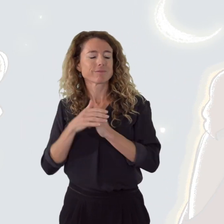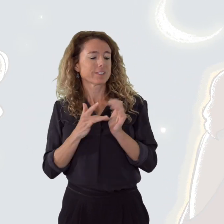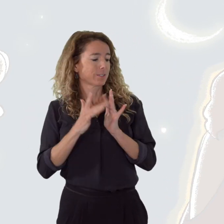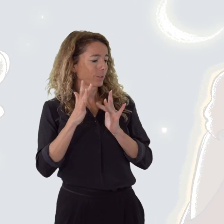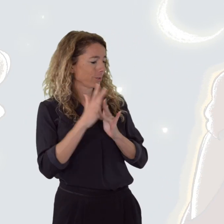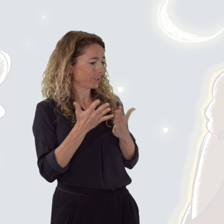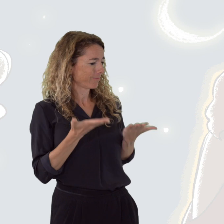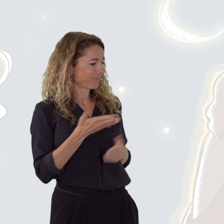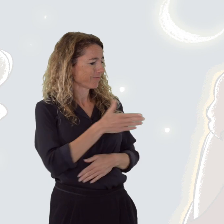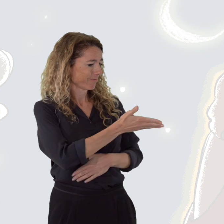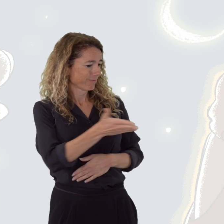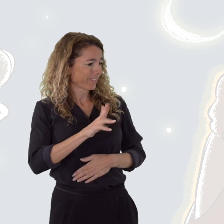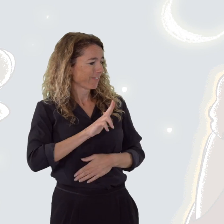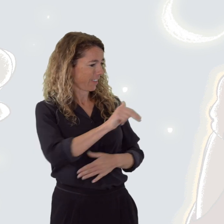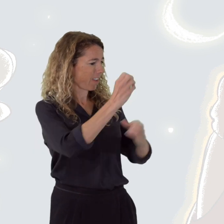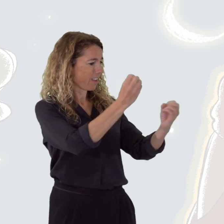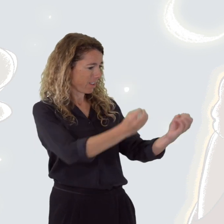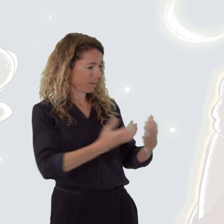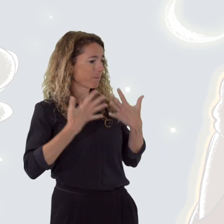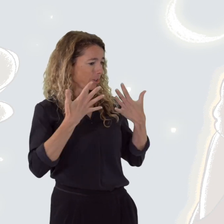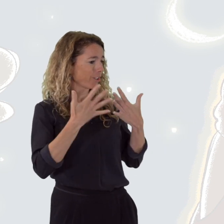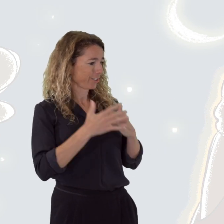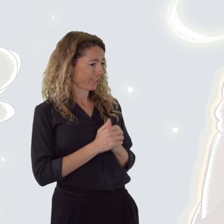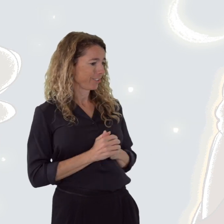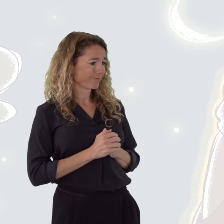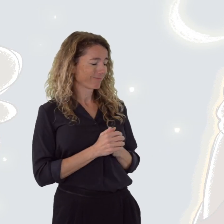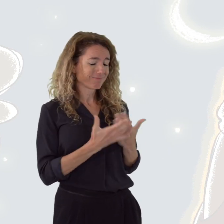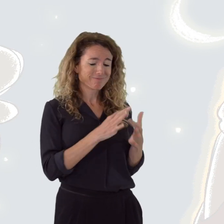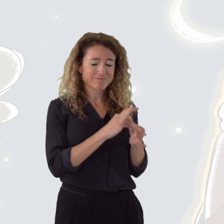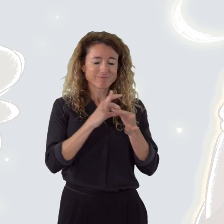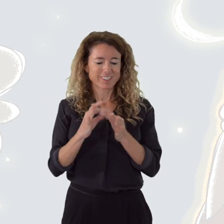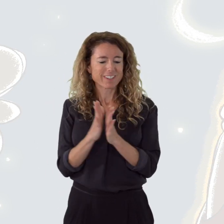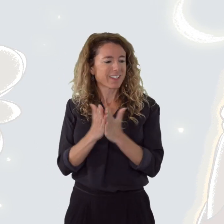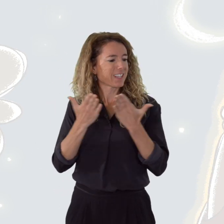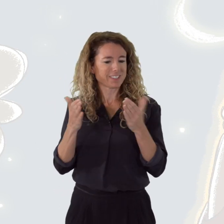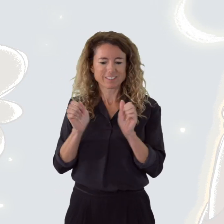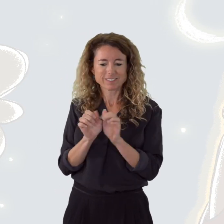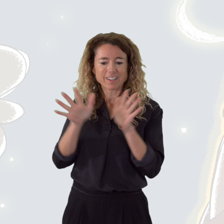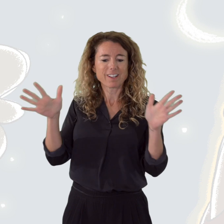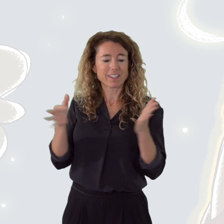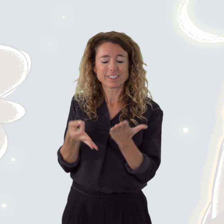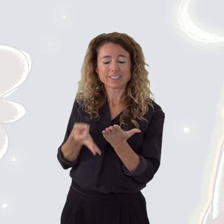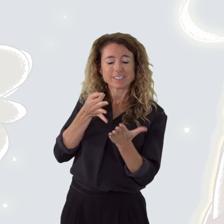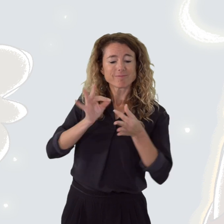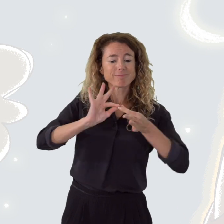Jésus leur dit : « Vous allez tous m'abandonner. » En effet, on lit dans les livres saints :